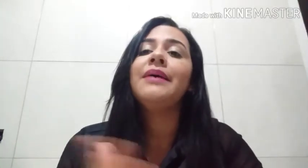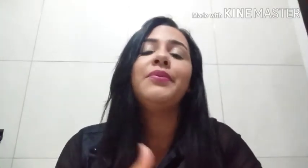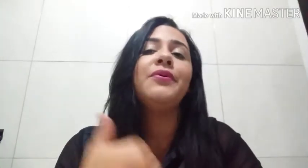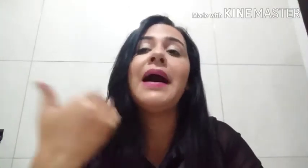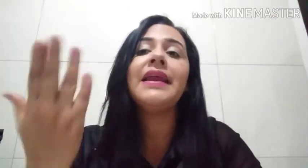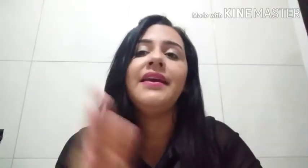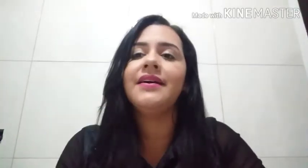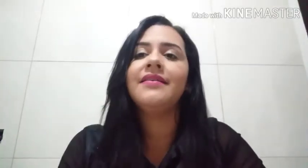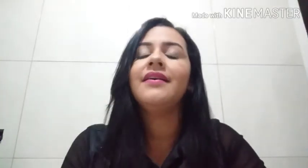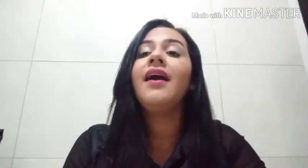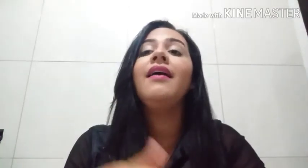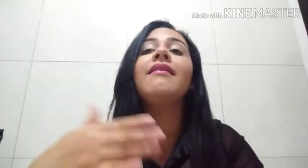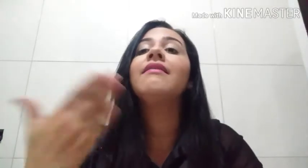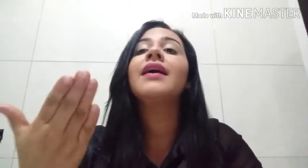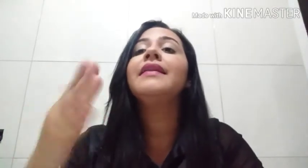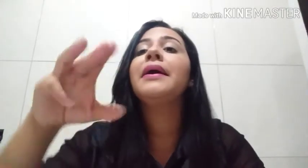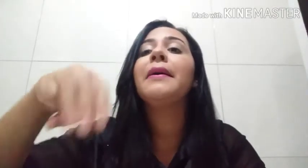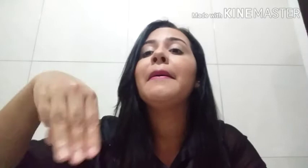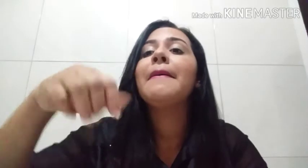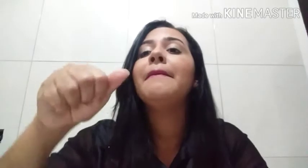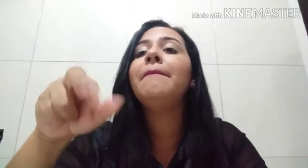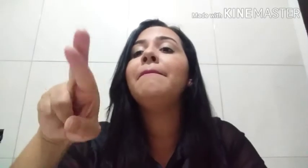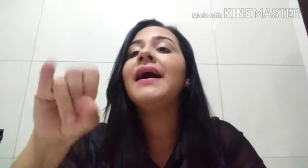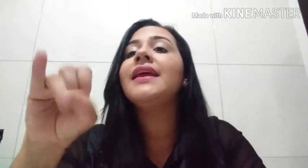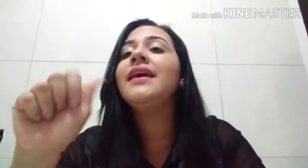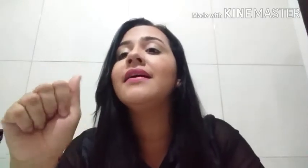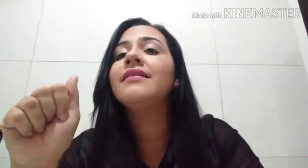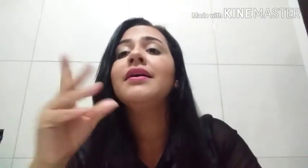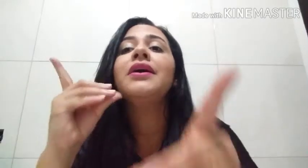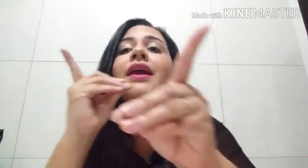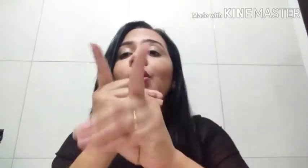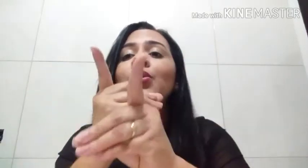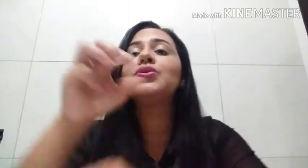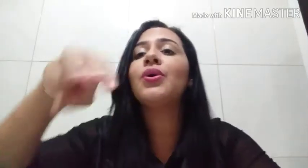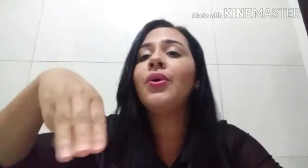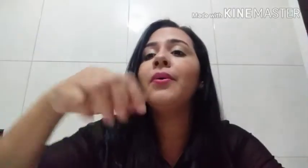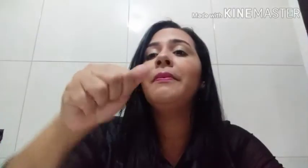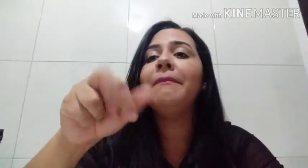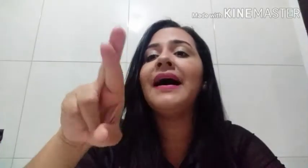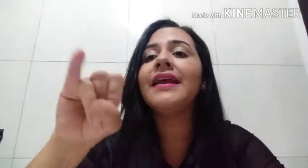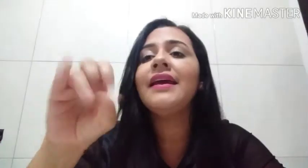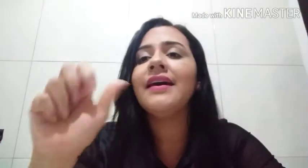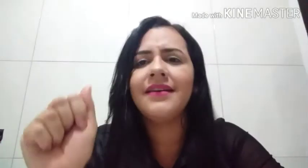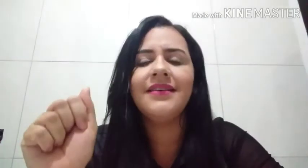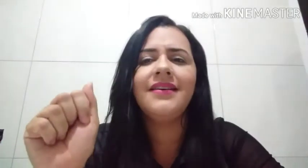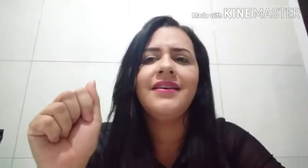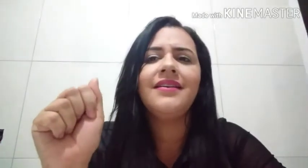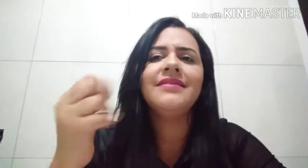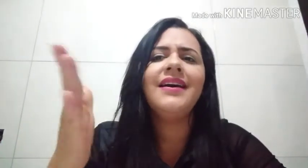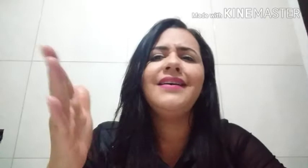por Maria, cadê Maria? Encontrou Maria? Né? E